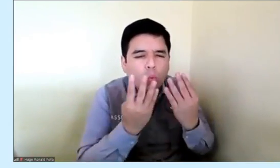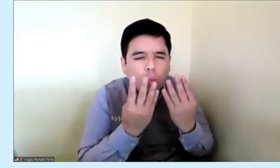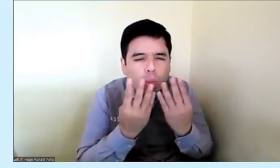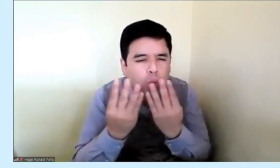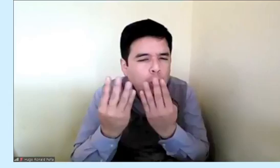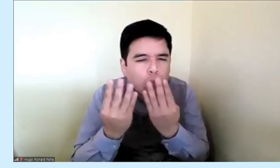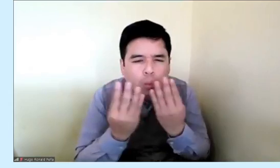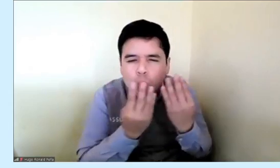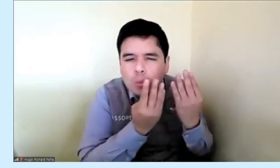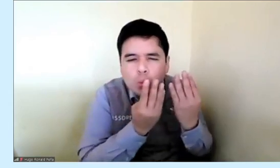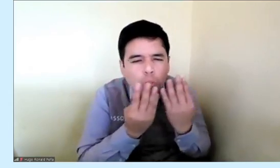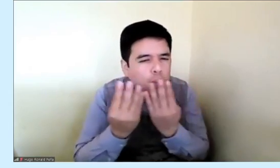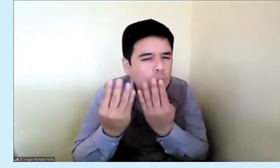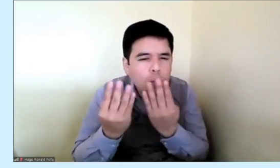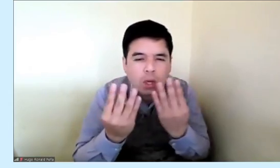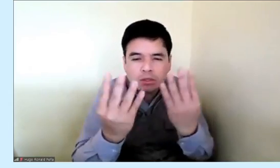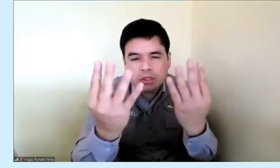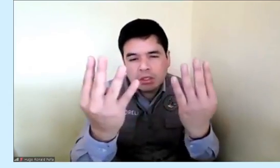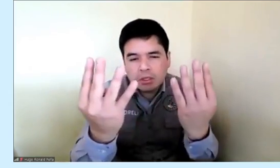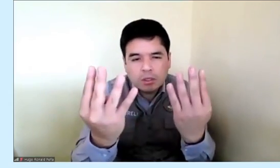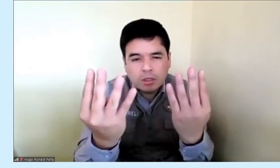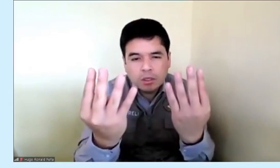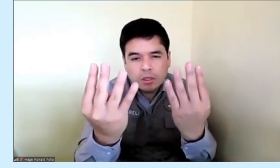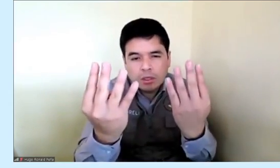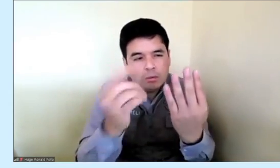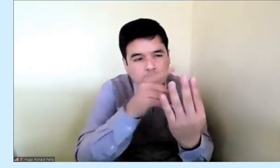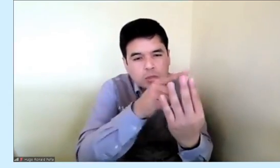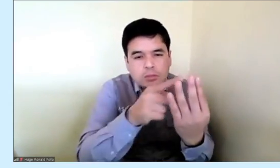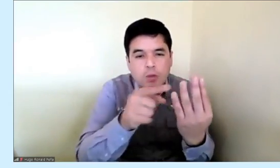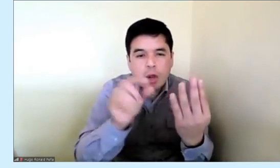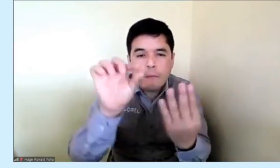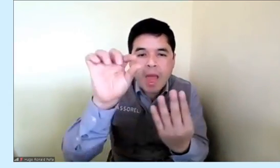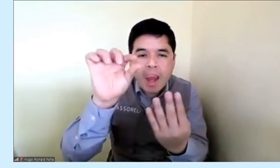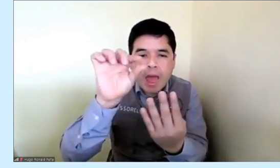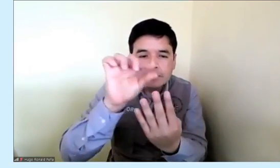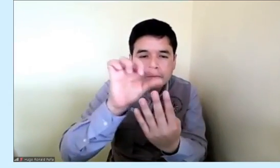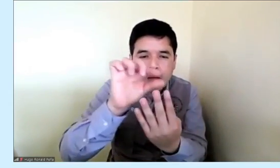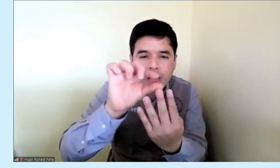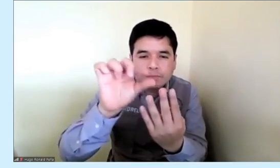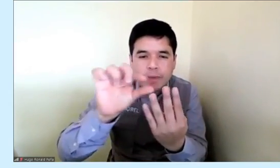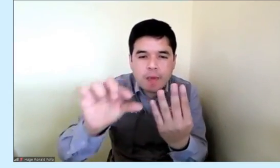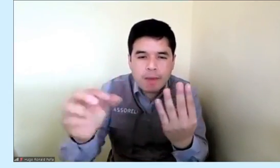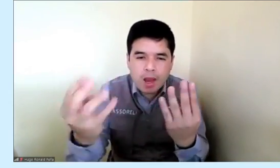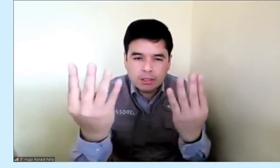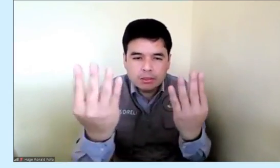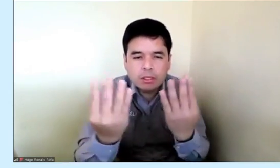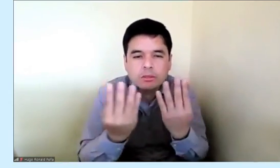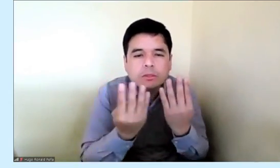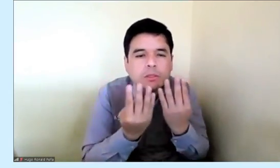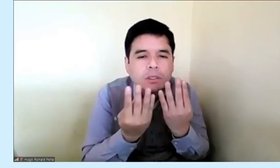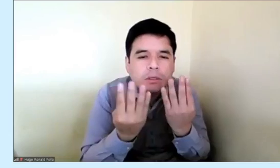¿O cuándo tu cumpleaños? En todos los dedos, como si fuesen las